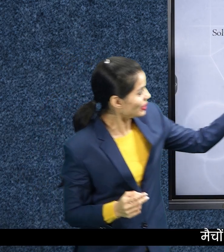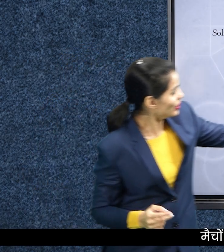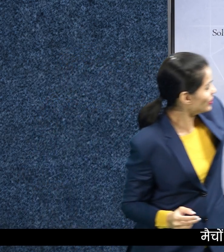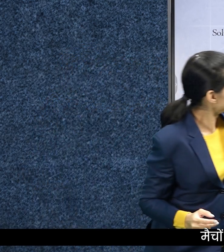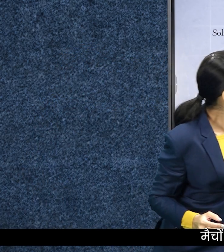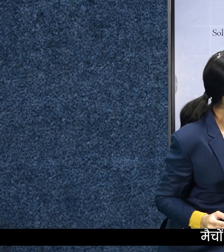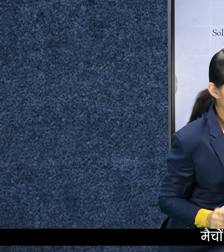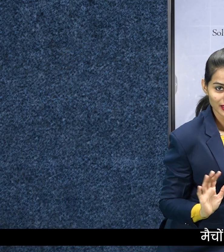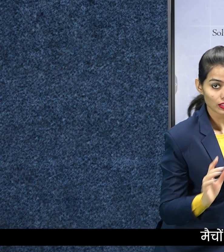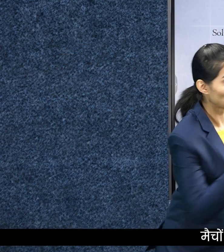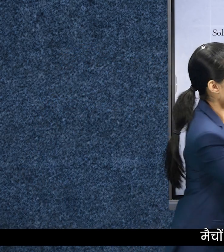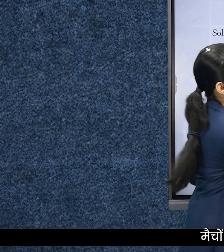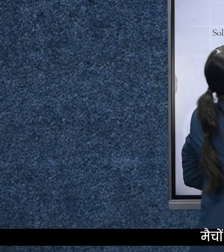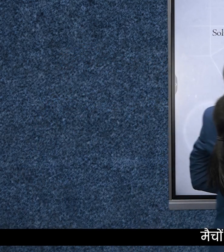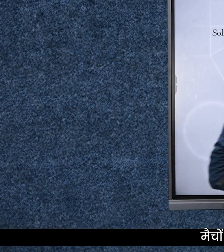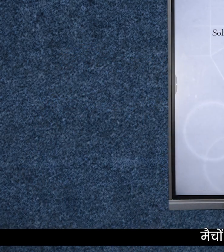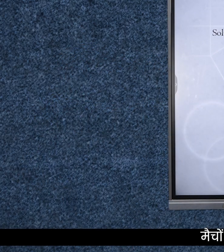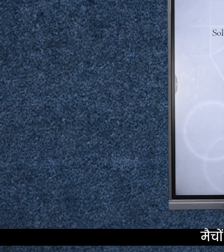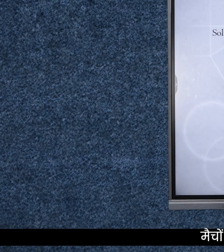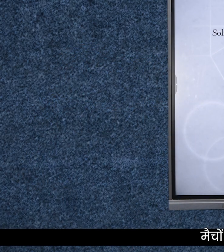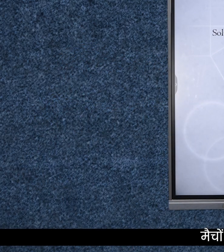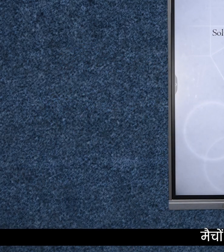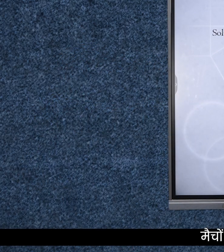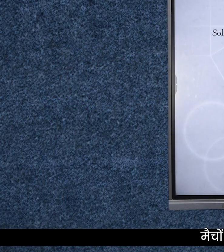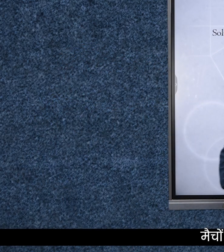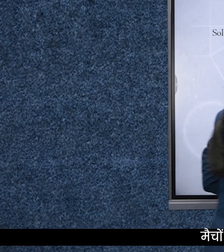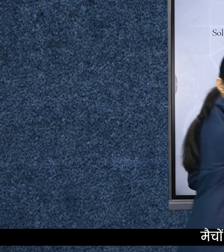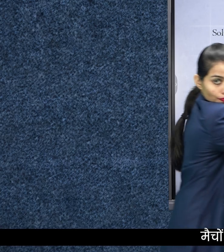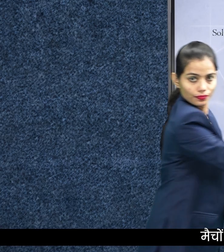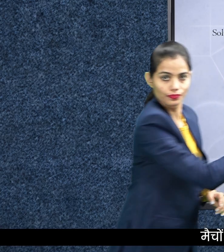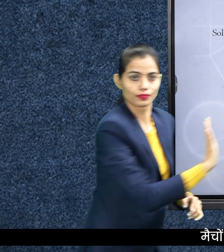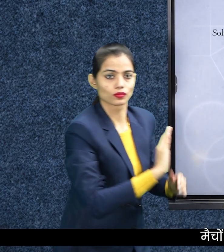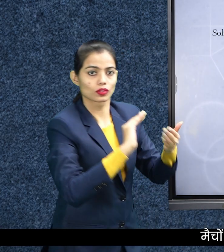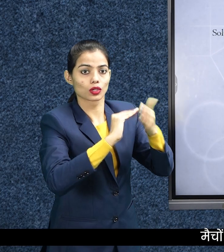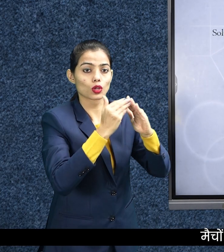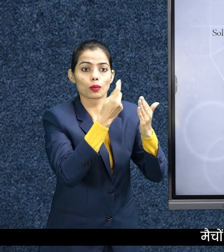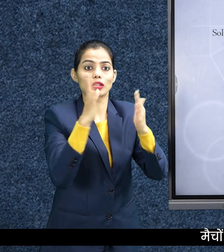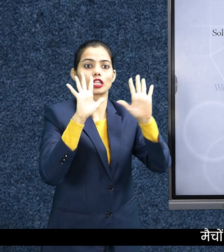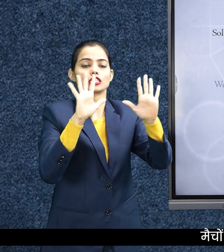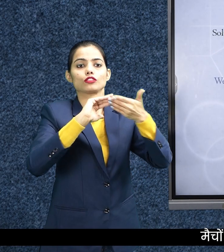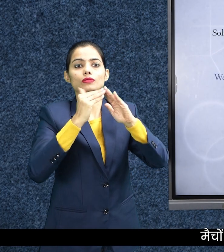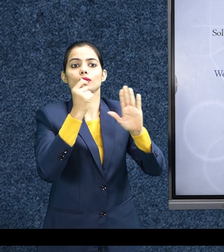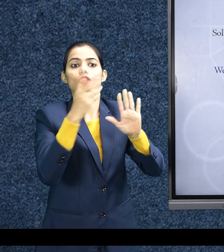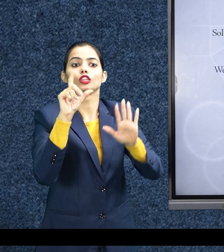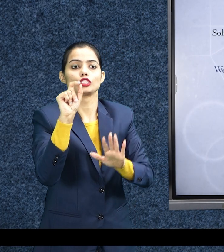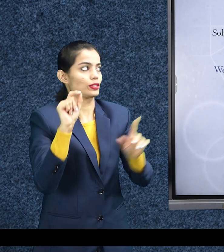टू 10। हम जानते हैं